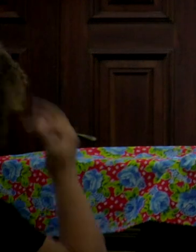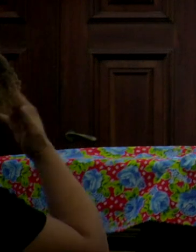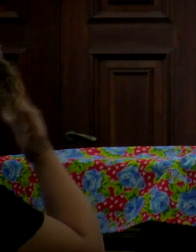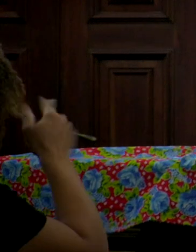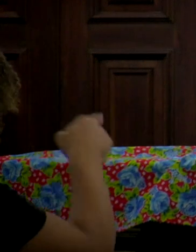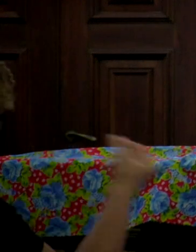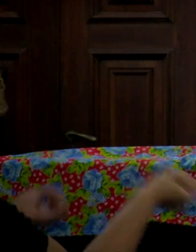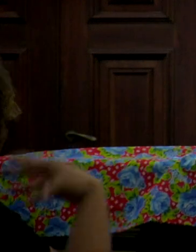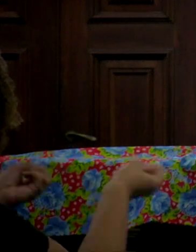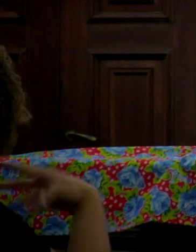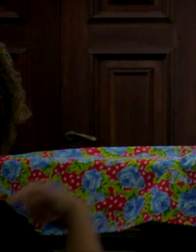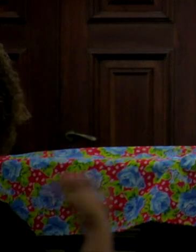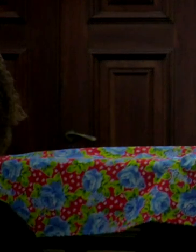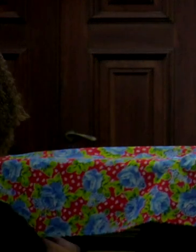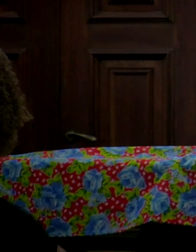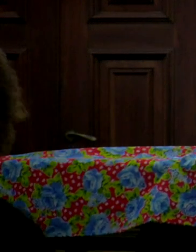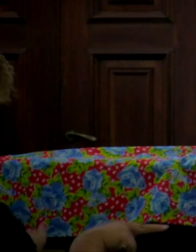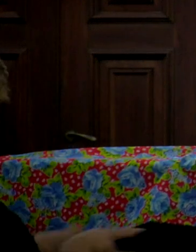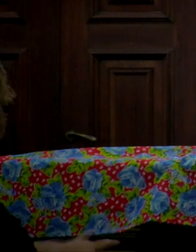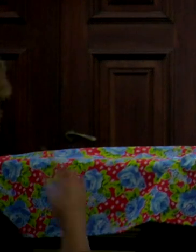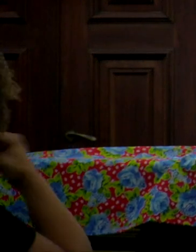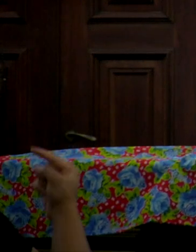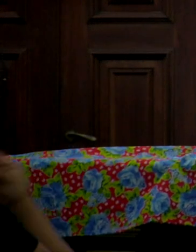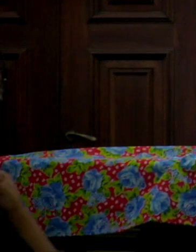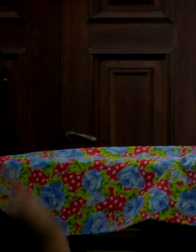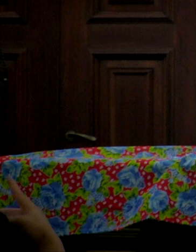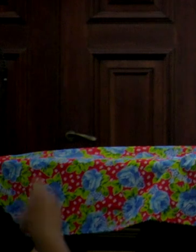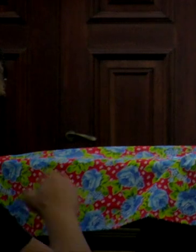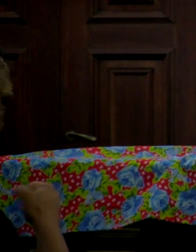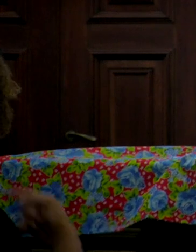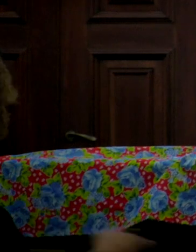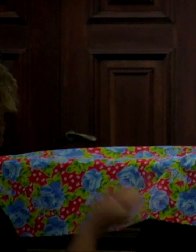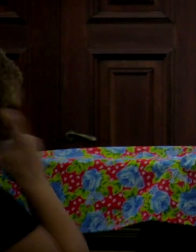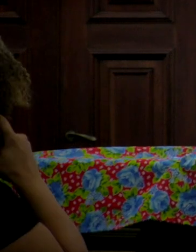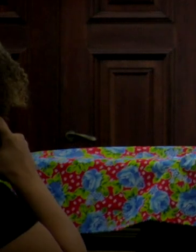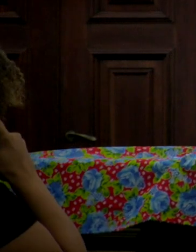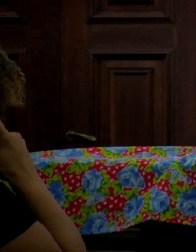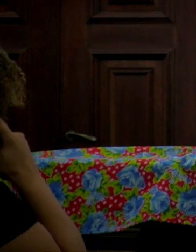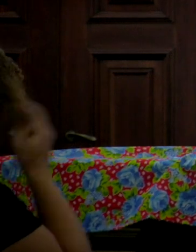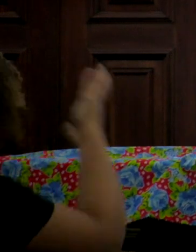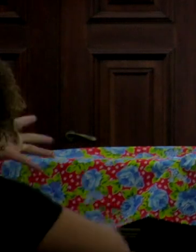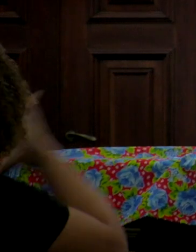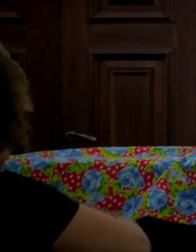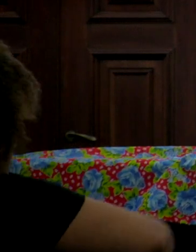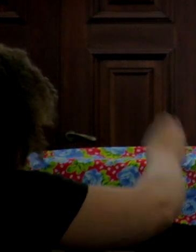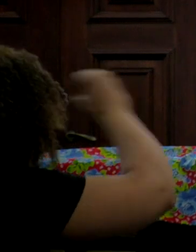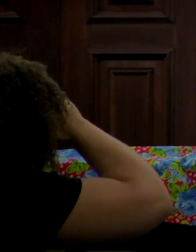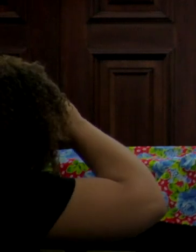soy sordo. Si no tengo este aparatico, no puedo entender qué me están diciendo mis compañeros.